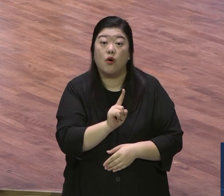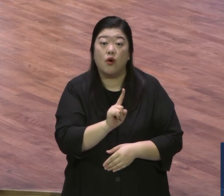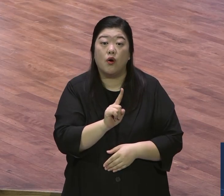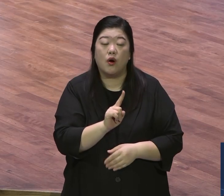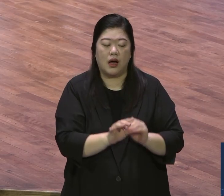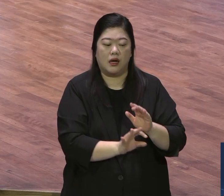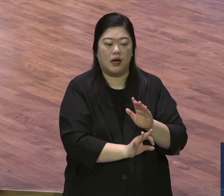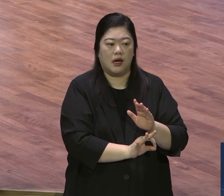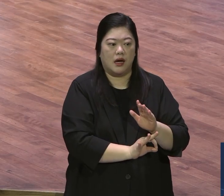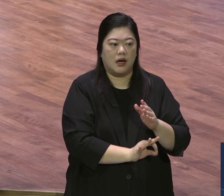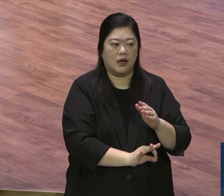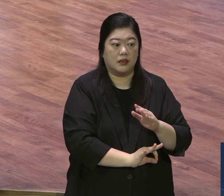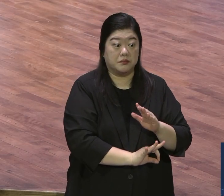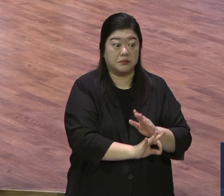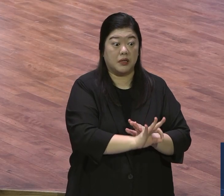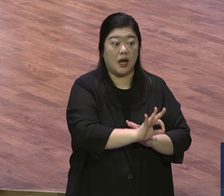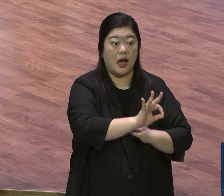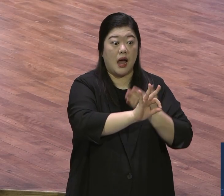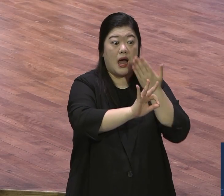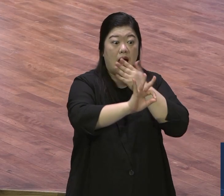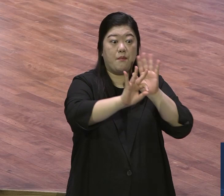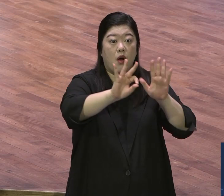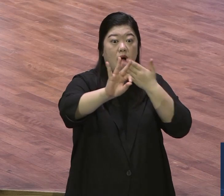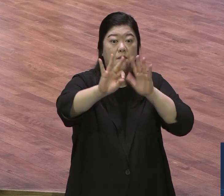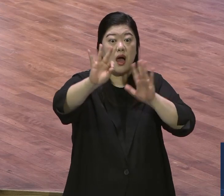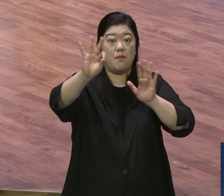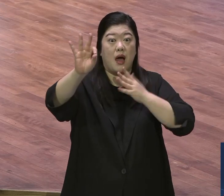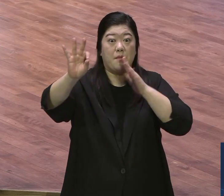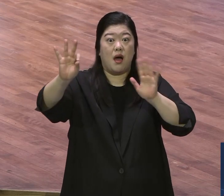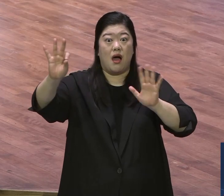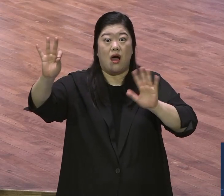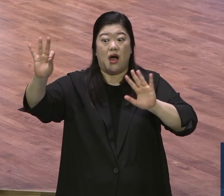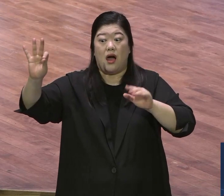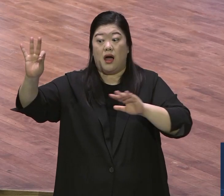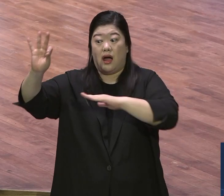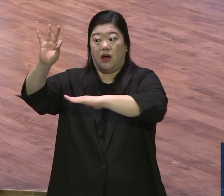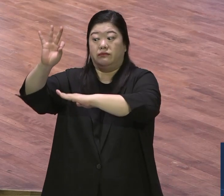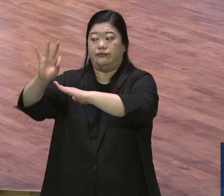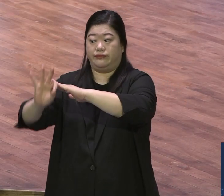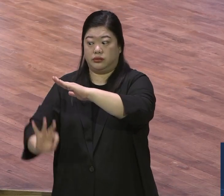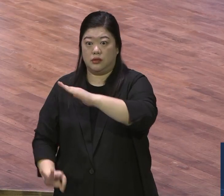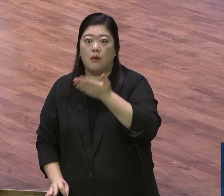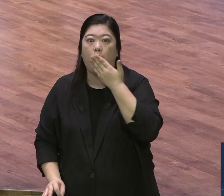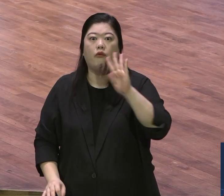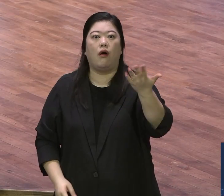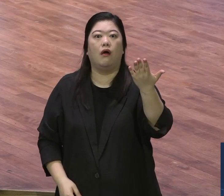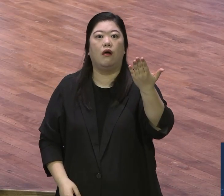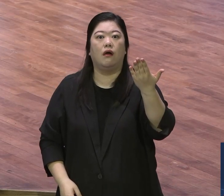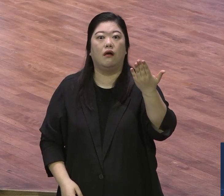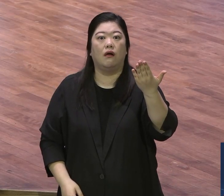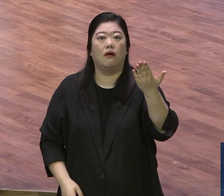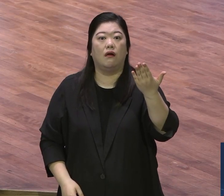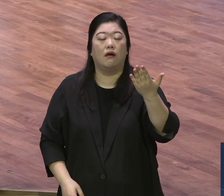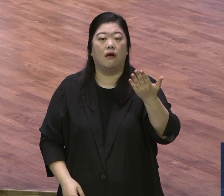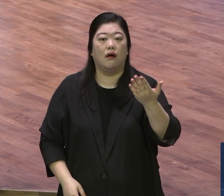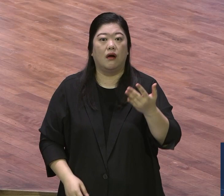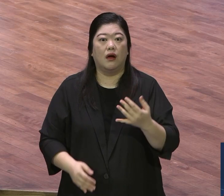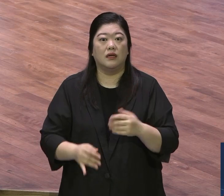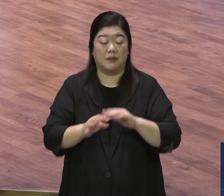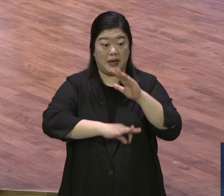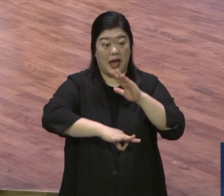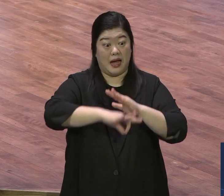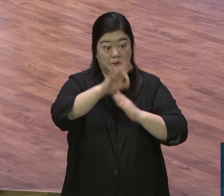해가 질 때까지만 그렇게 검식하니까 해가 뜨기 전에 시커먹고 해가 치고 나면 더 많이